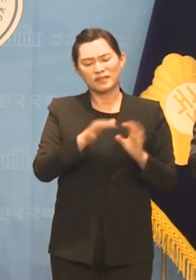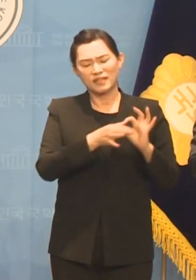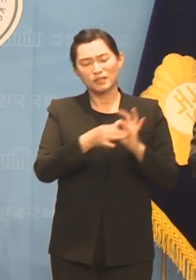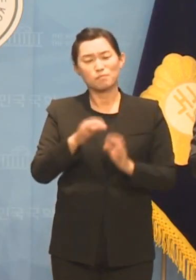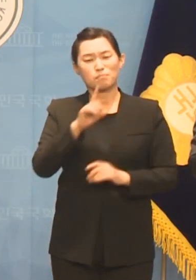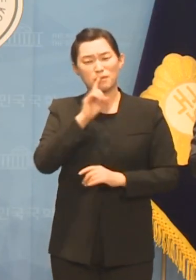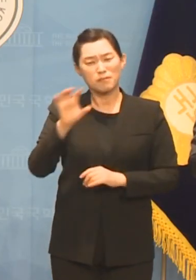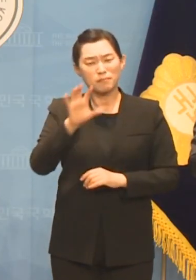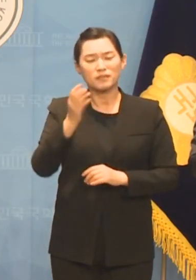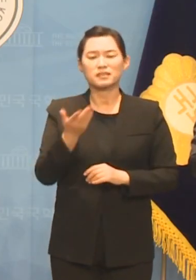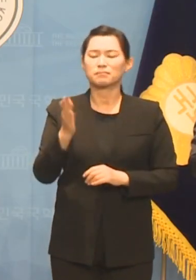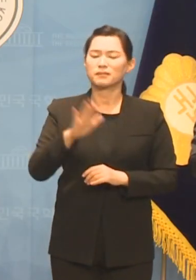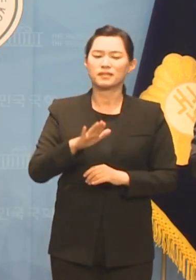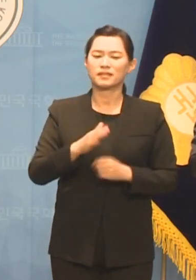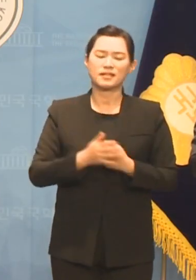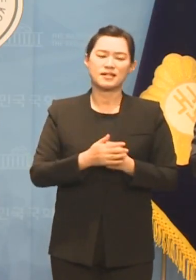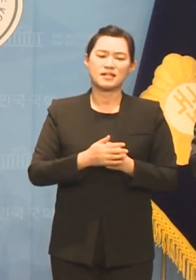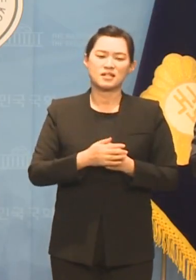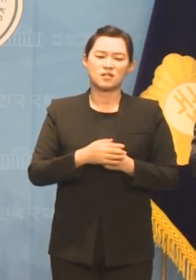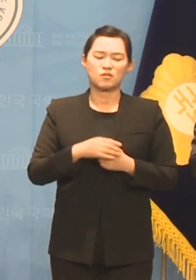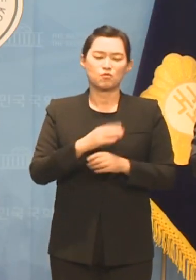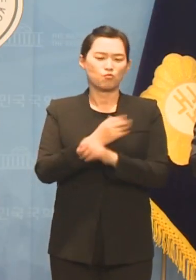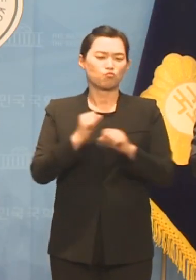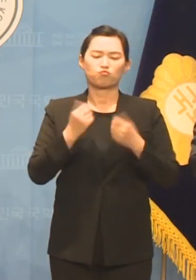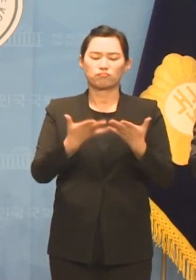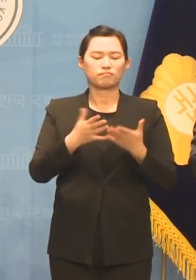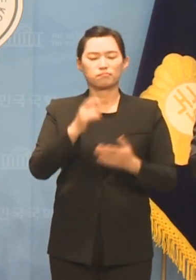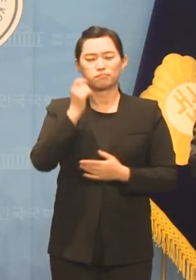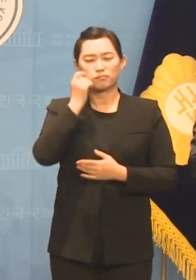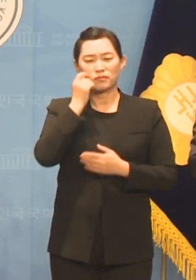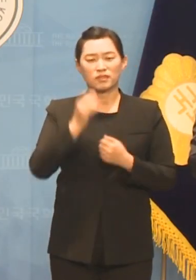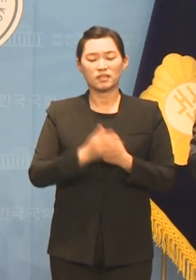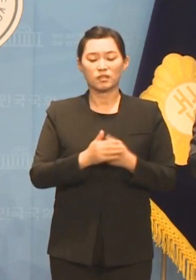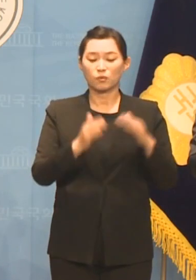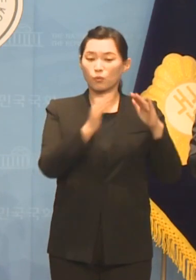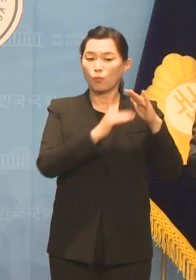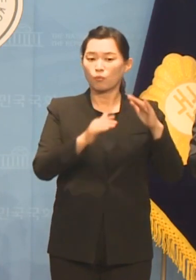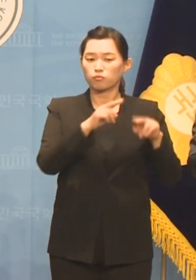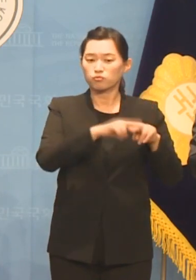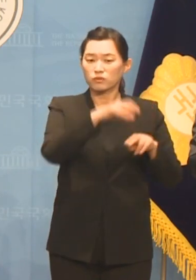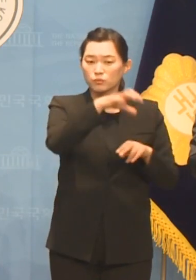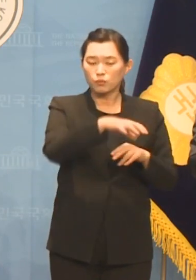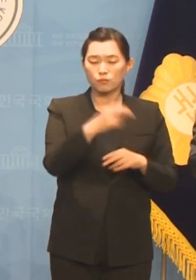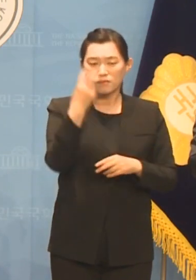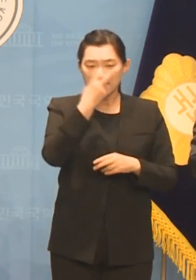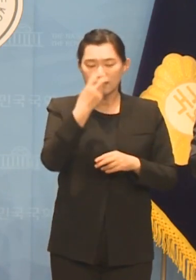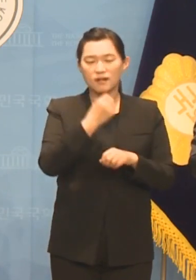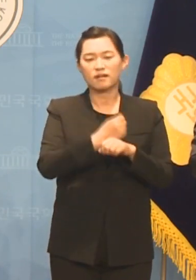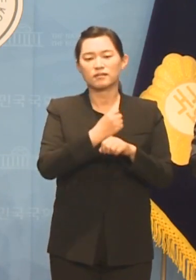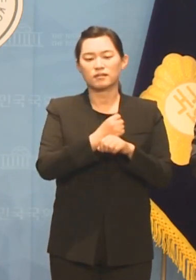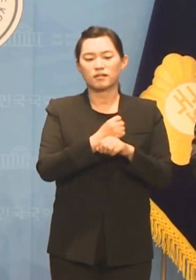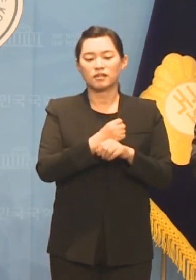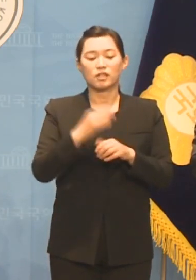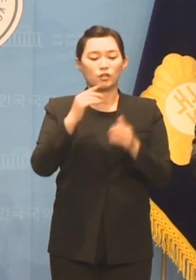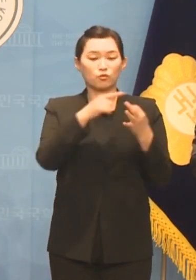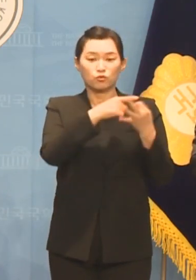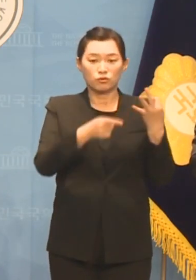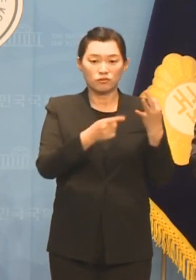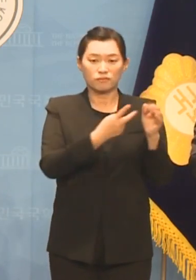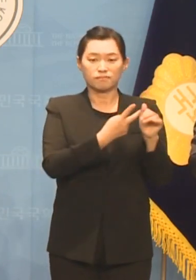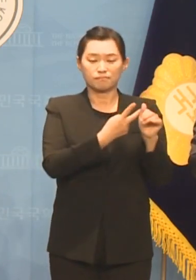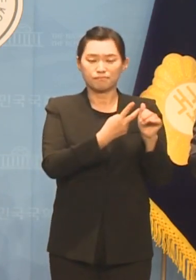말씀드리지만 좌시하지 않겠습니다. 공수처와 관련해서도 윤석열 체포 당시